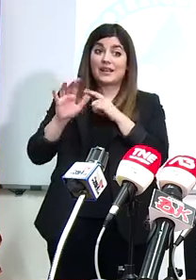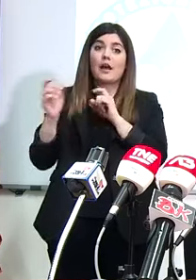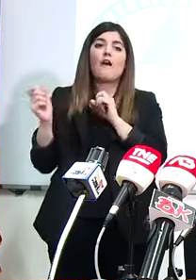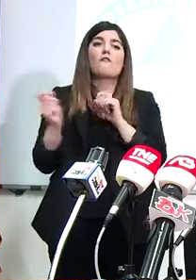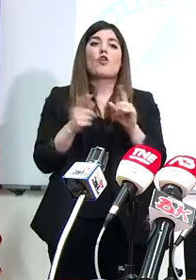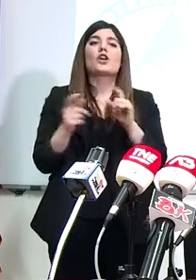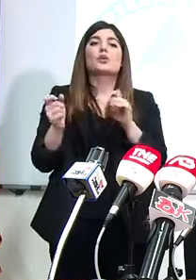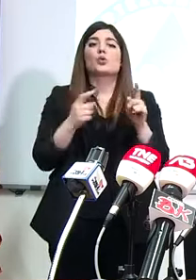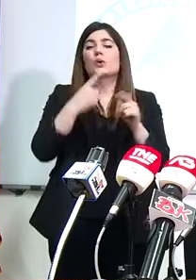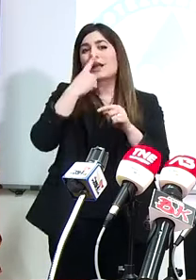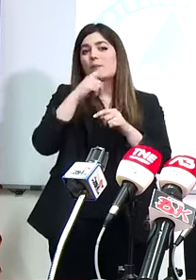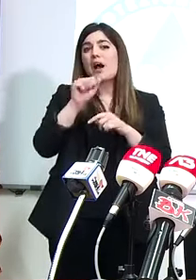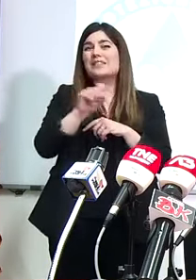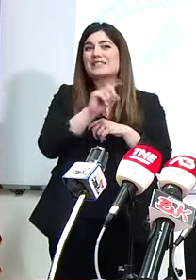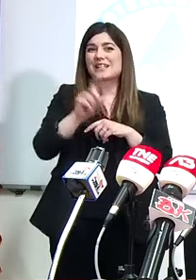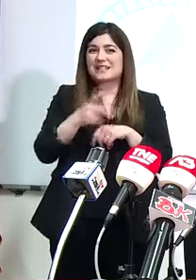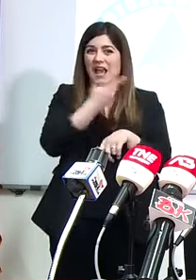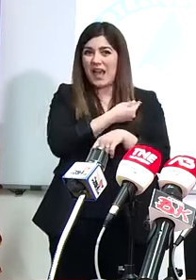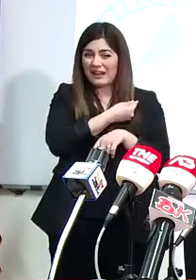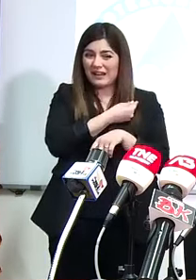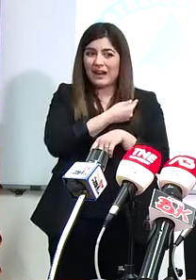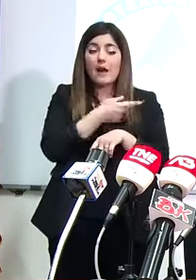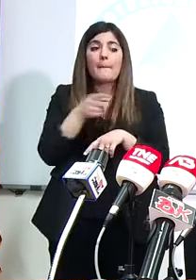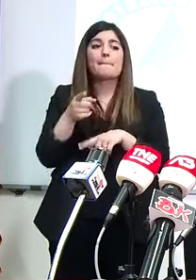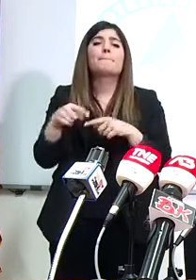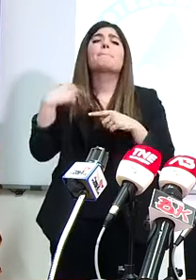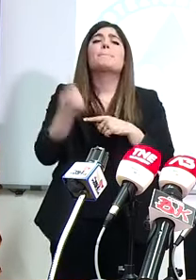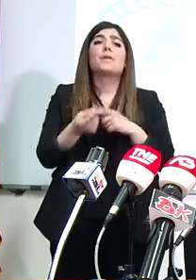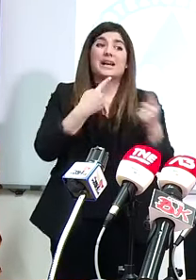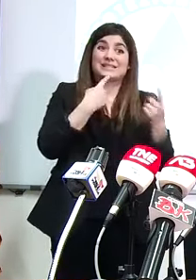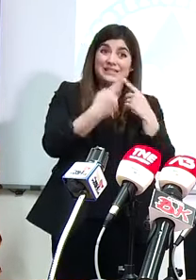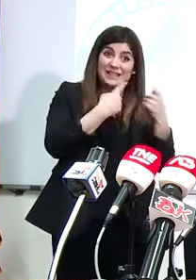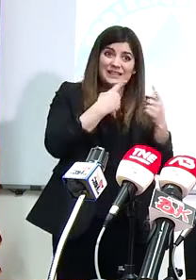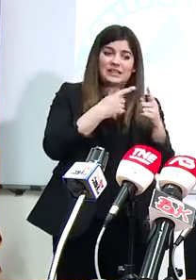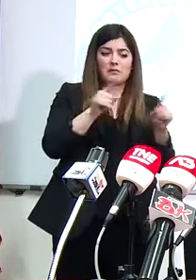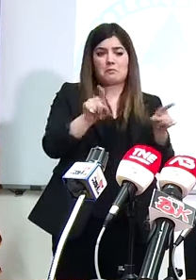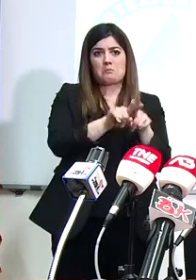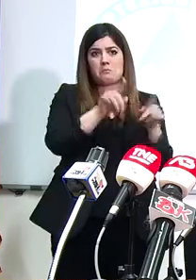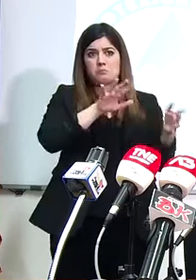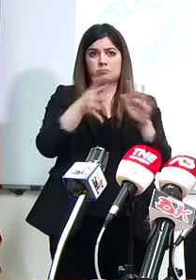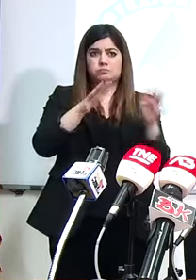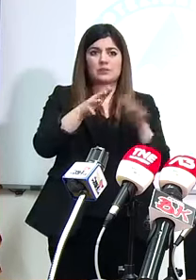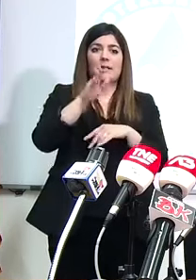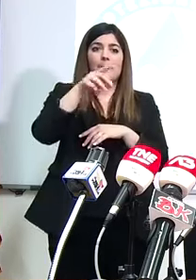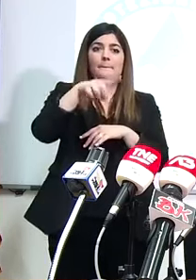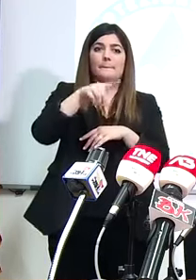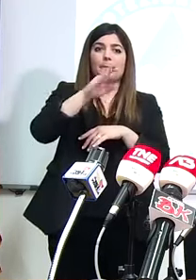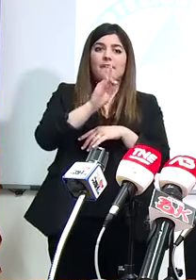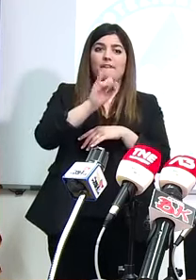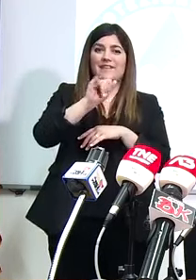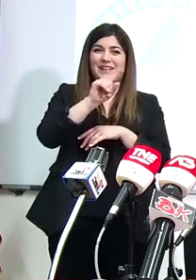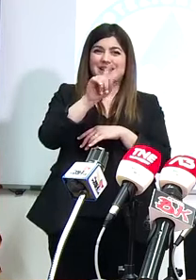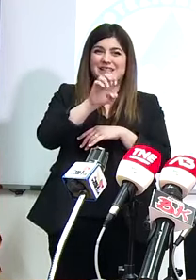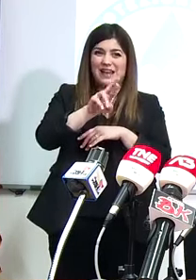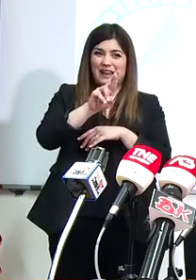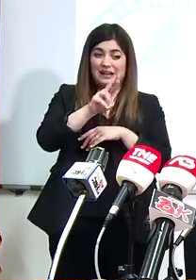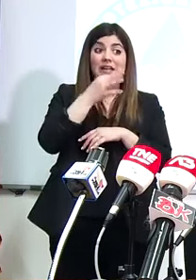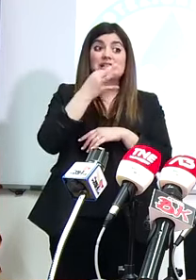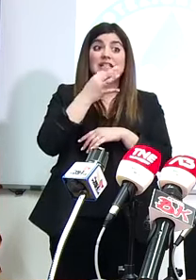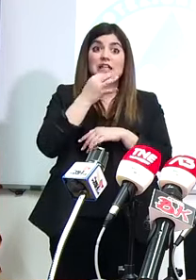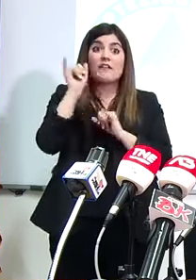c'è stata una trattativa più o meno analoga con files ecco quindi voglio dire le informazioni sono girano in